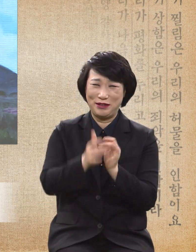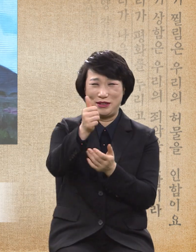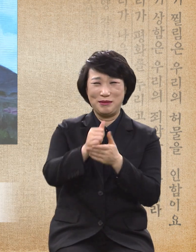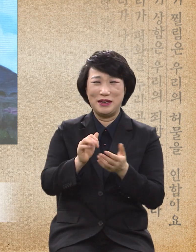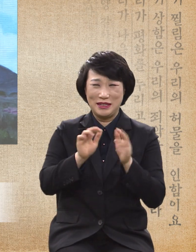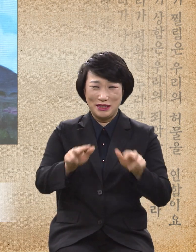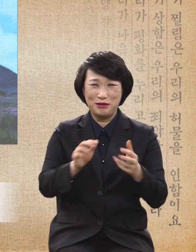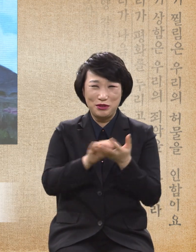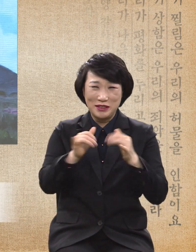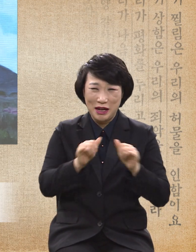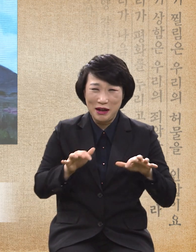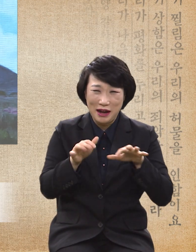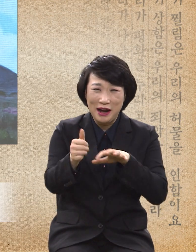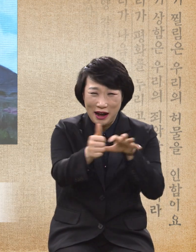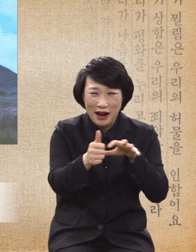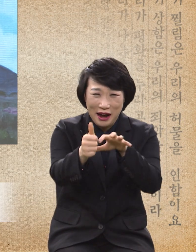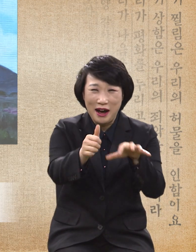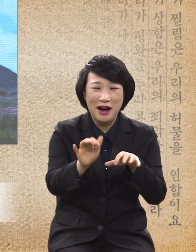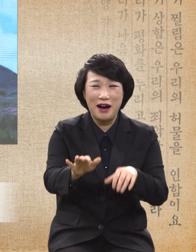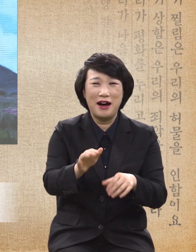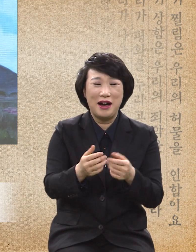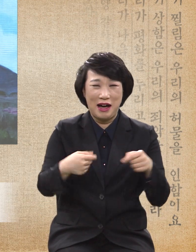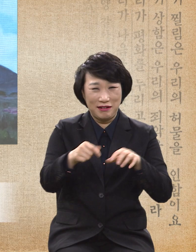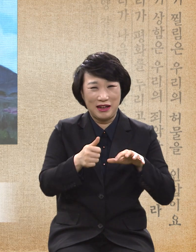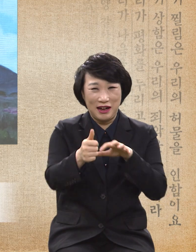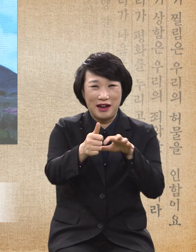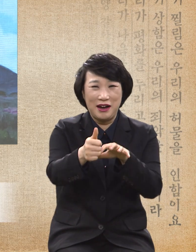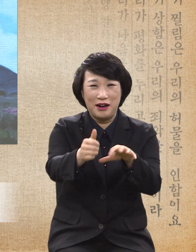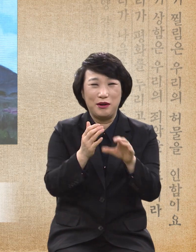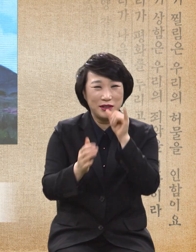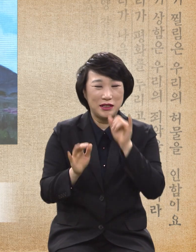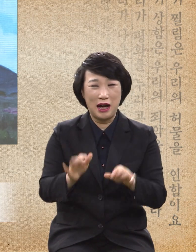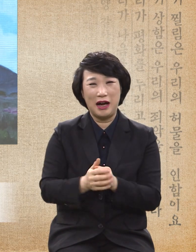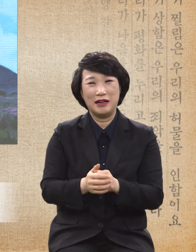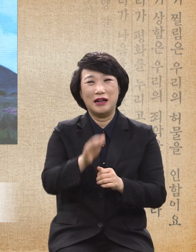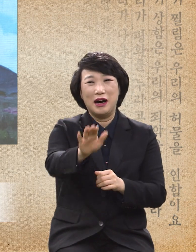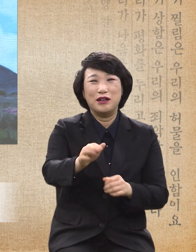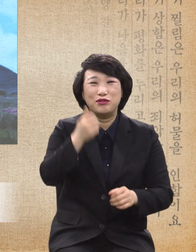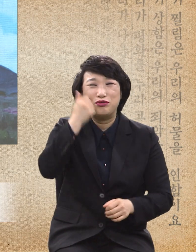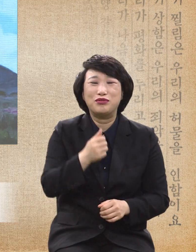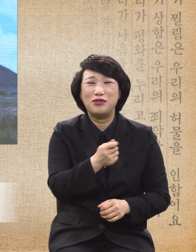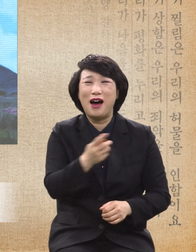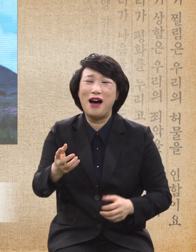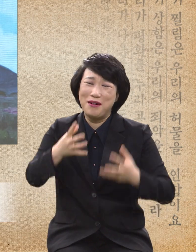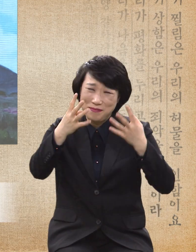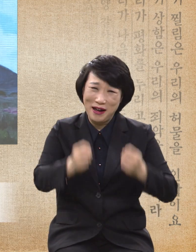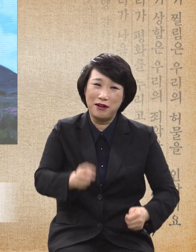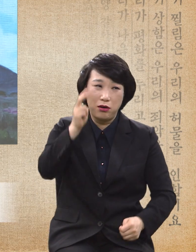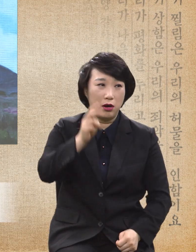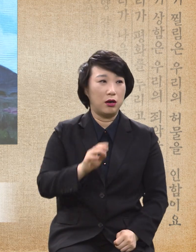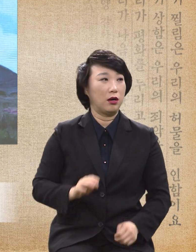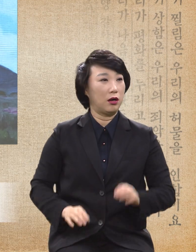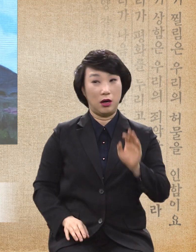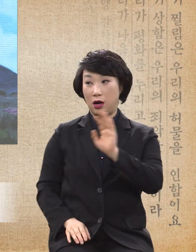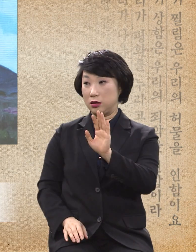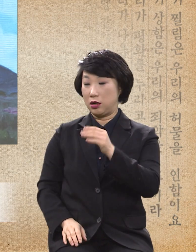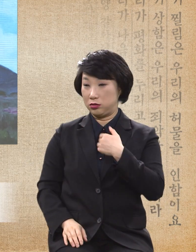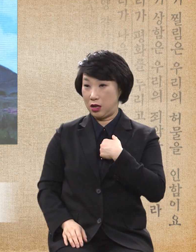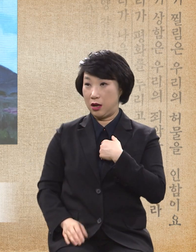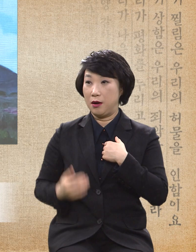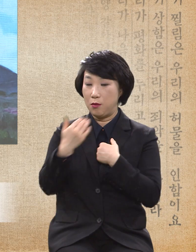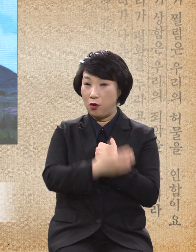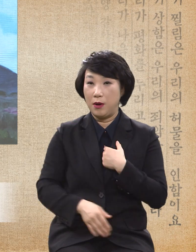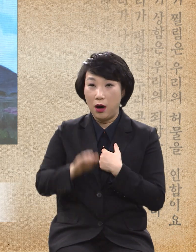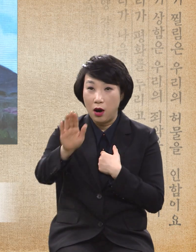사람들이 주님께 손을 대며 함께 이렇게 가는데 손댄 사람이 한두 사람입니까? 아니다. 나에게 손을 댄